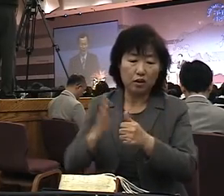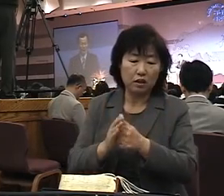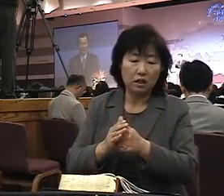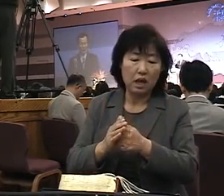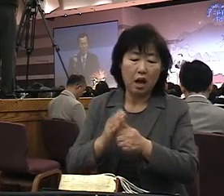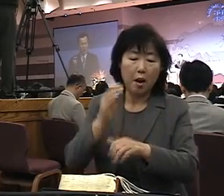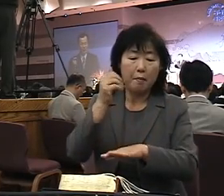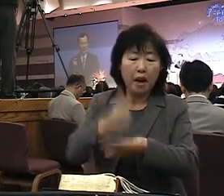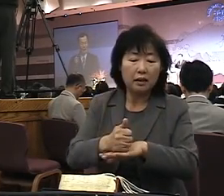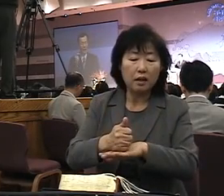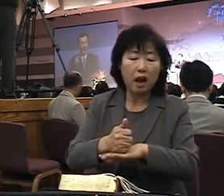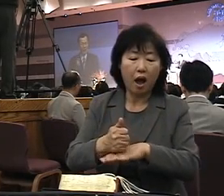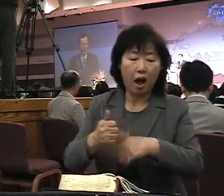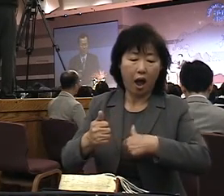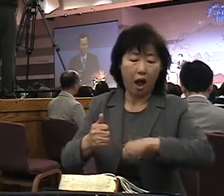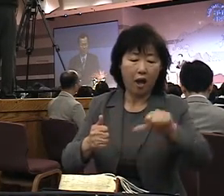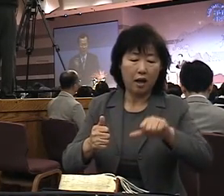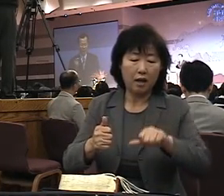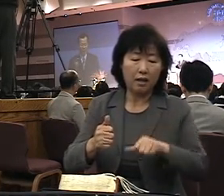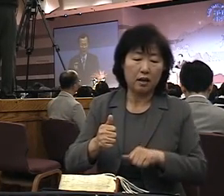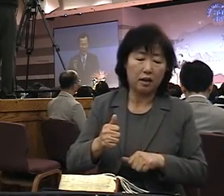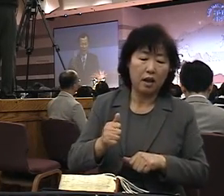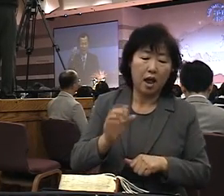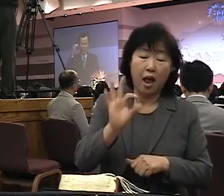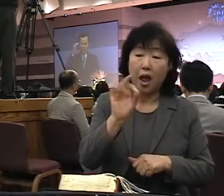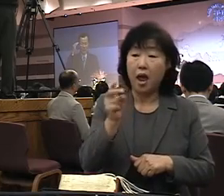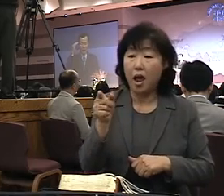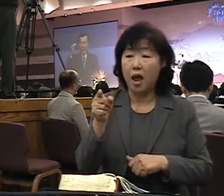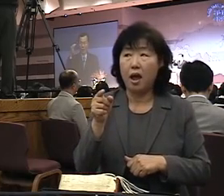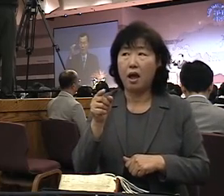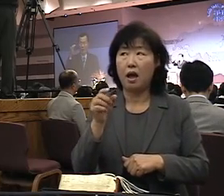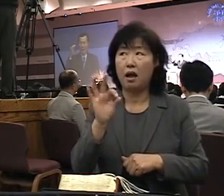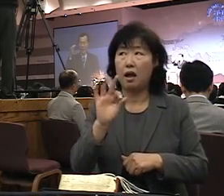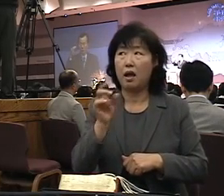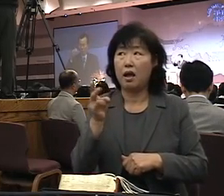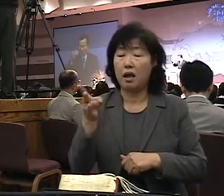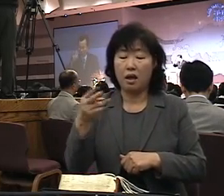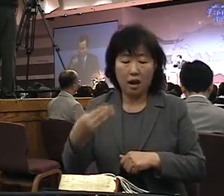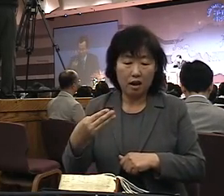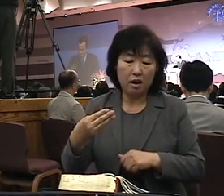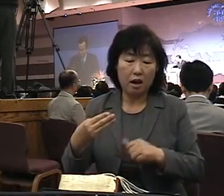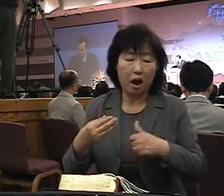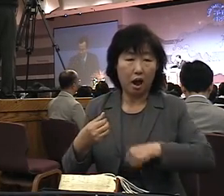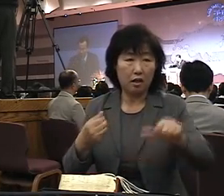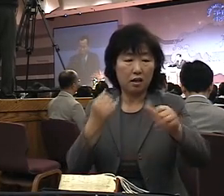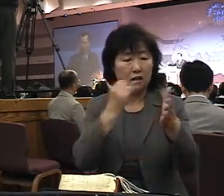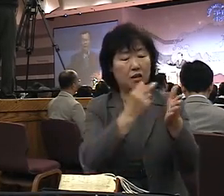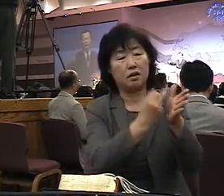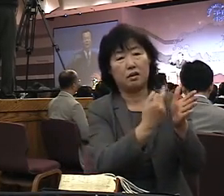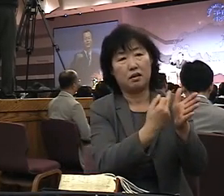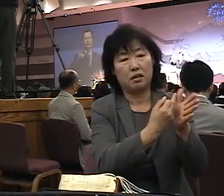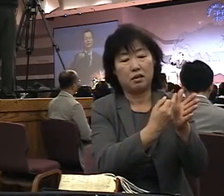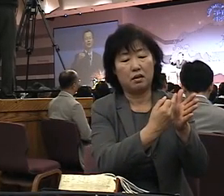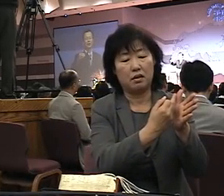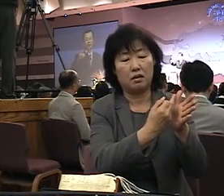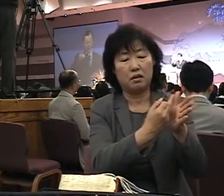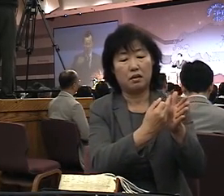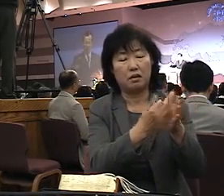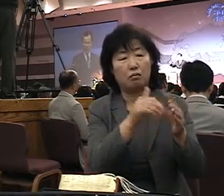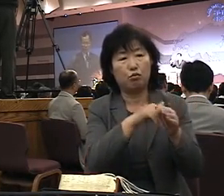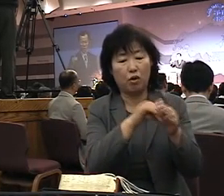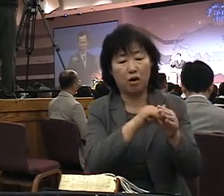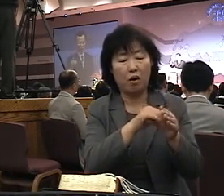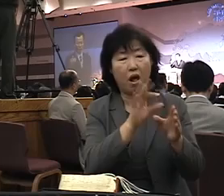맏아들이 이름이 엘이었죠. 엘이 그 때가 되매 그 가나안 문화 가운데에서